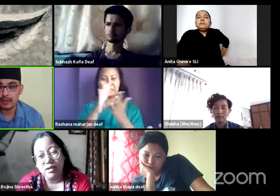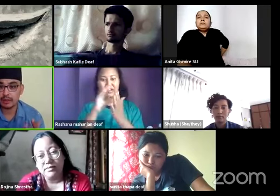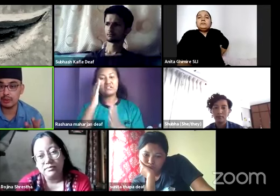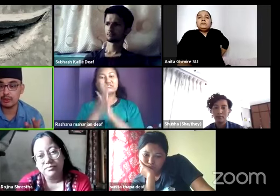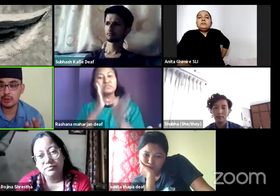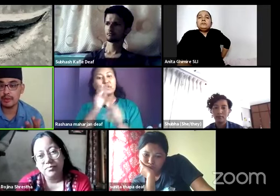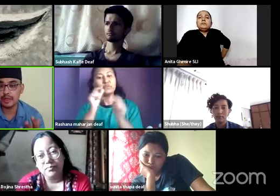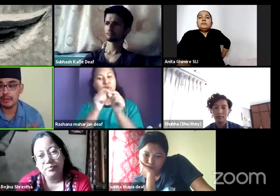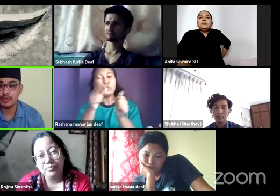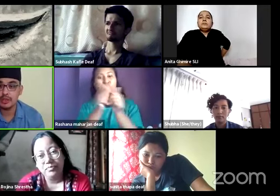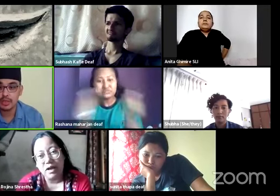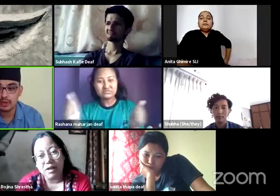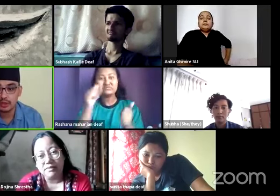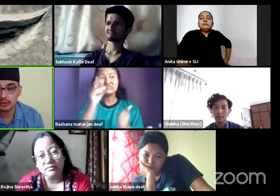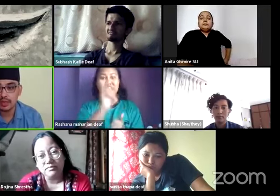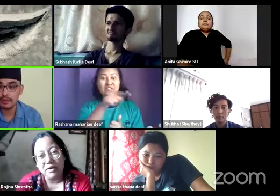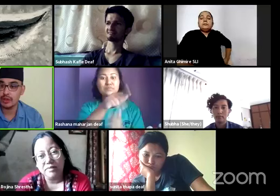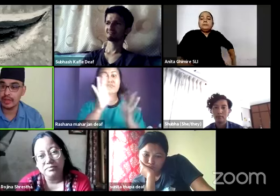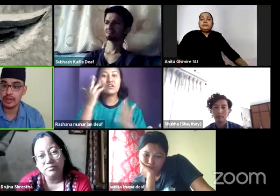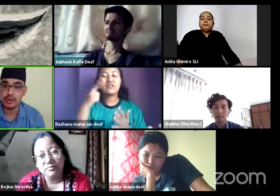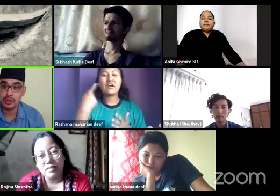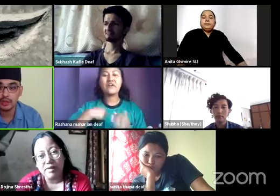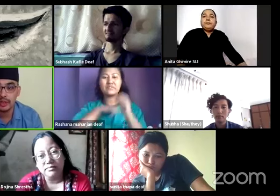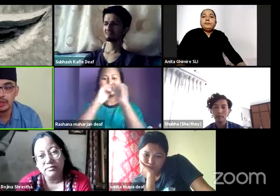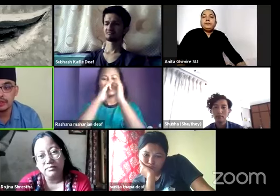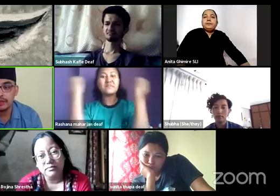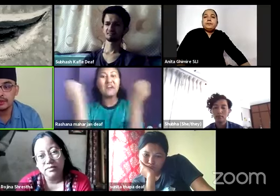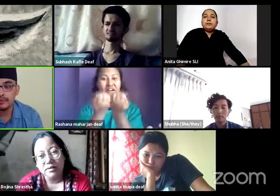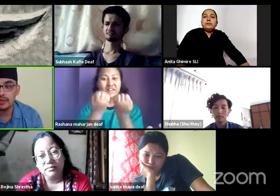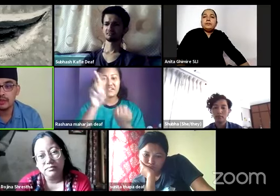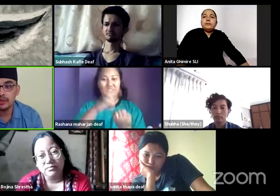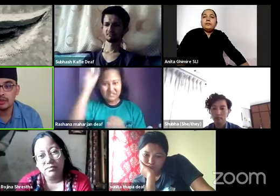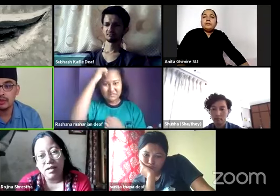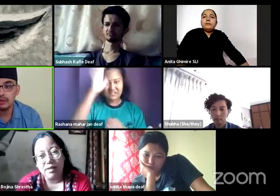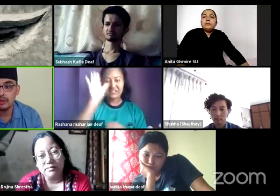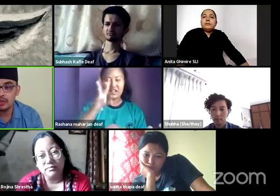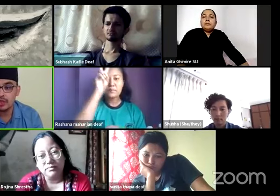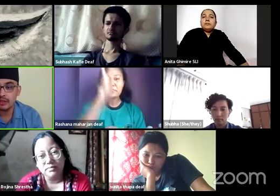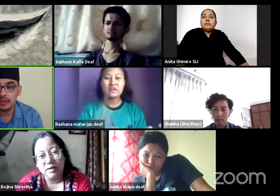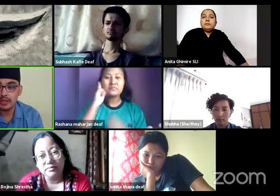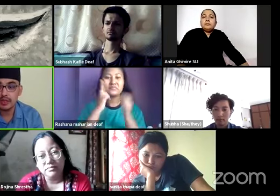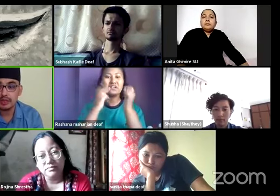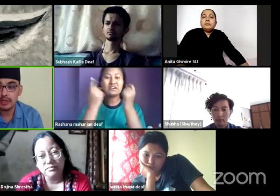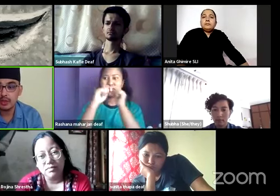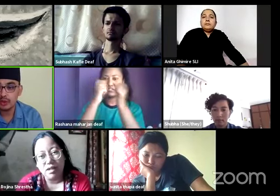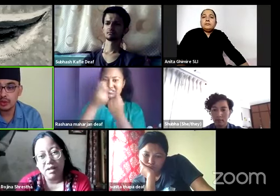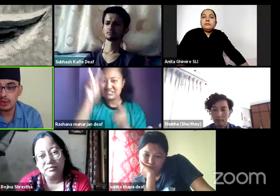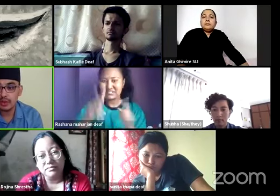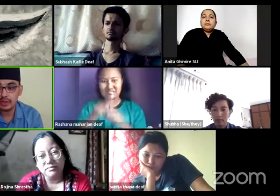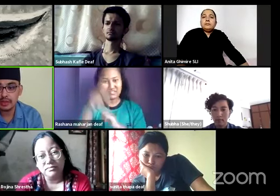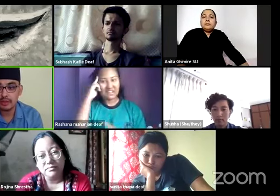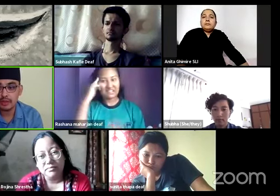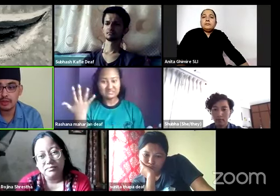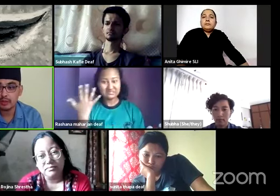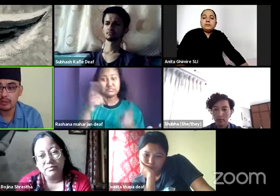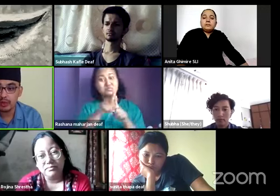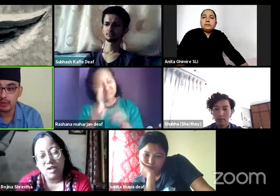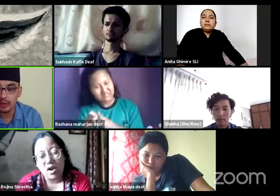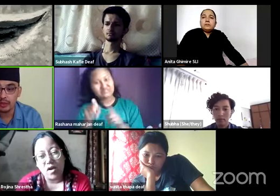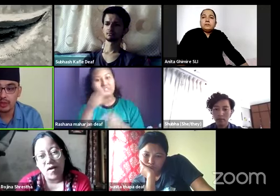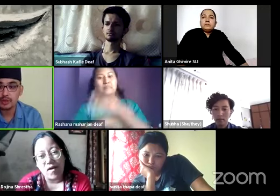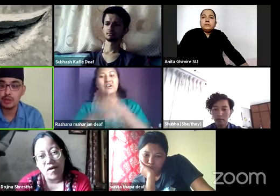जुन हाम्रो हातको कुराबाट हामी सञ्चार गर्छौँ, हामी सङ्केत गर्छौँ, त्यसो नै अब त्यो क्षेत्रमा चाहिँ कसरी हुन्छ, त्यो अवस्थामा चाहिँ